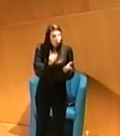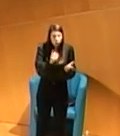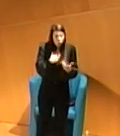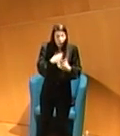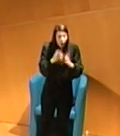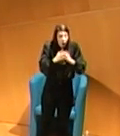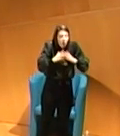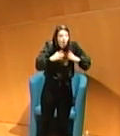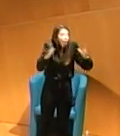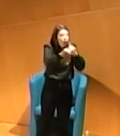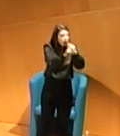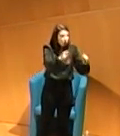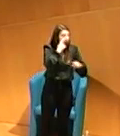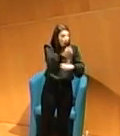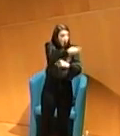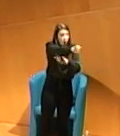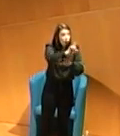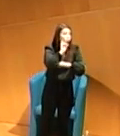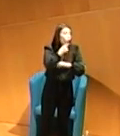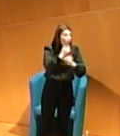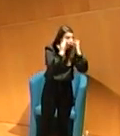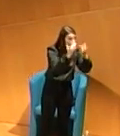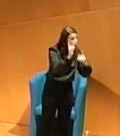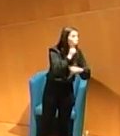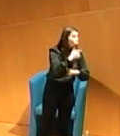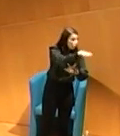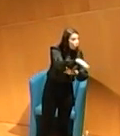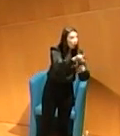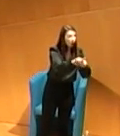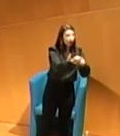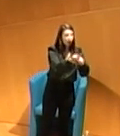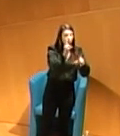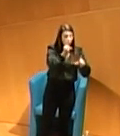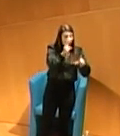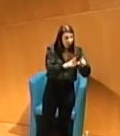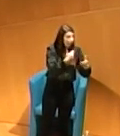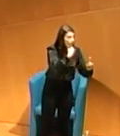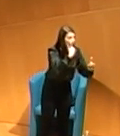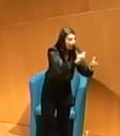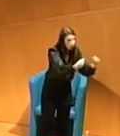immense respect pour les personnes sourdes et la culture sourde parce que je leur dois beaucoup.